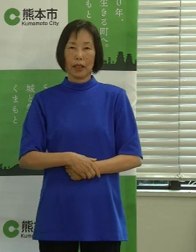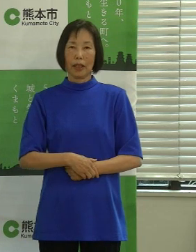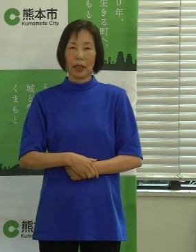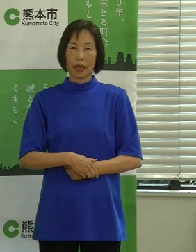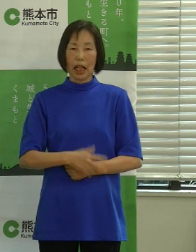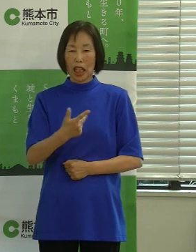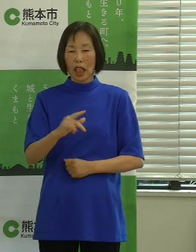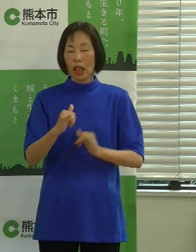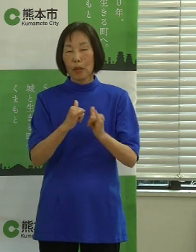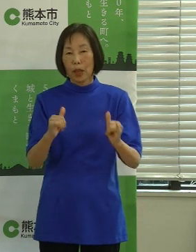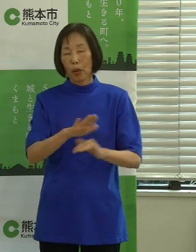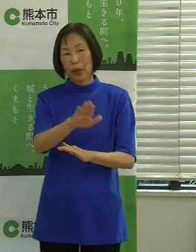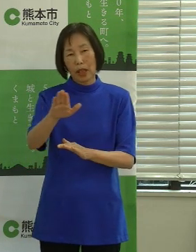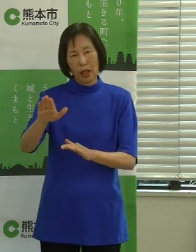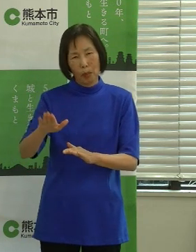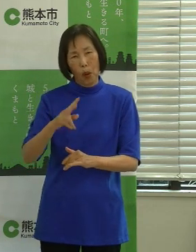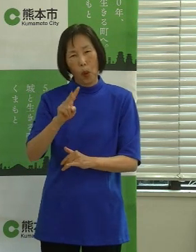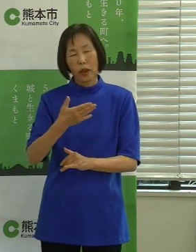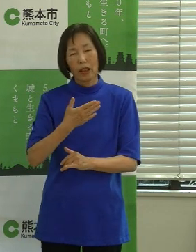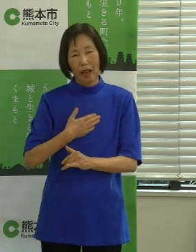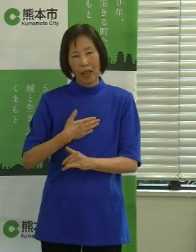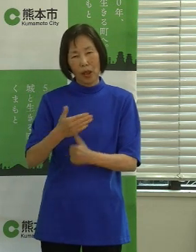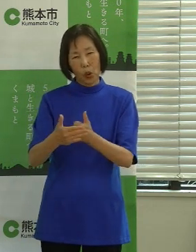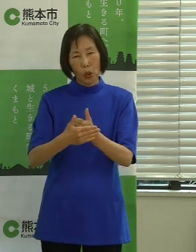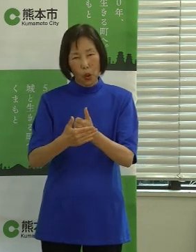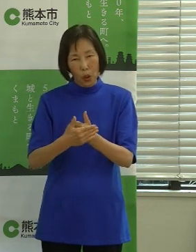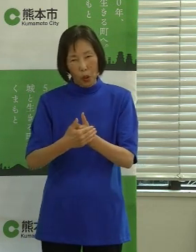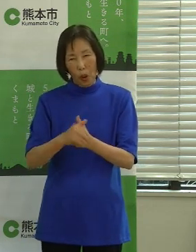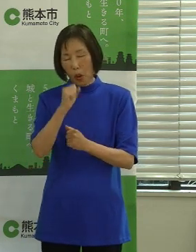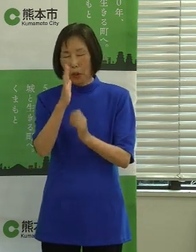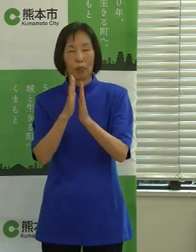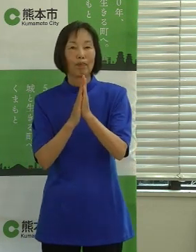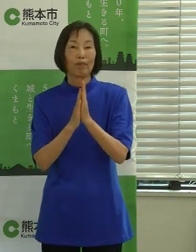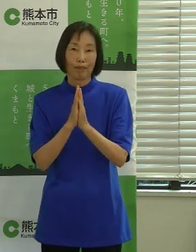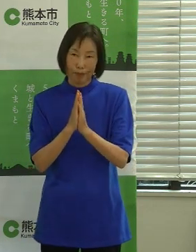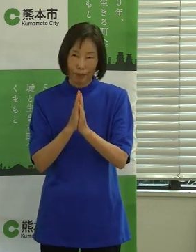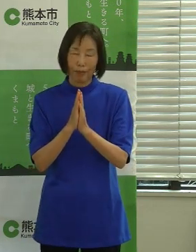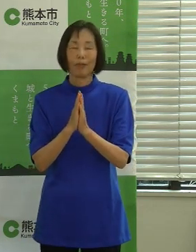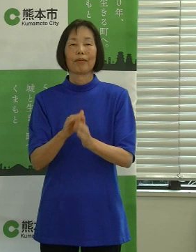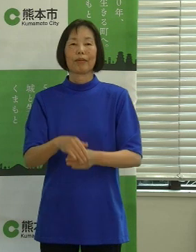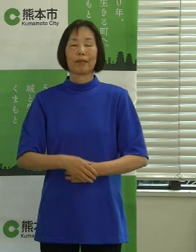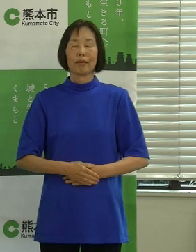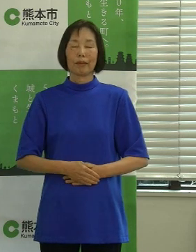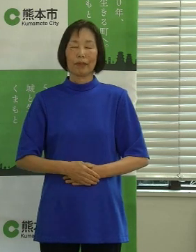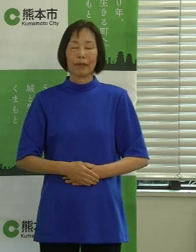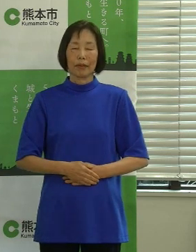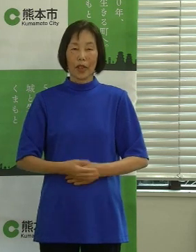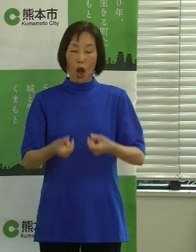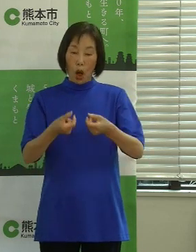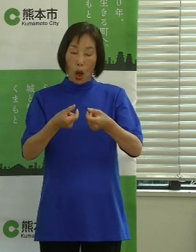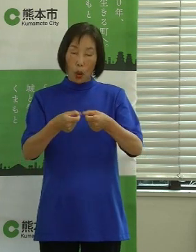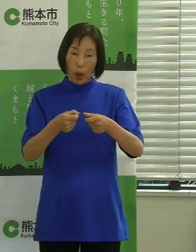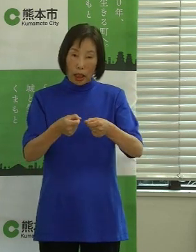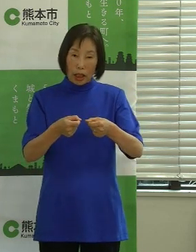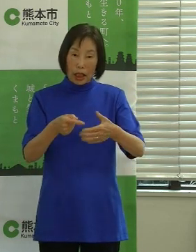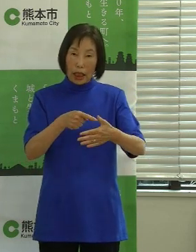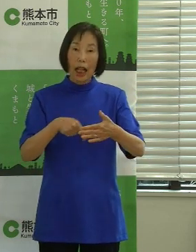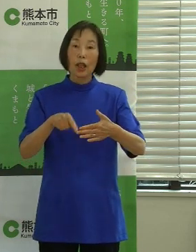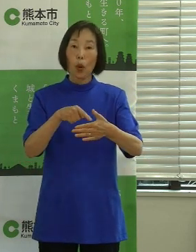市民の皆様のご理解とご協力をお願いをいたします。 なお詳しく